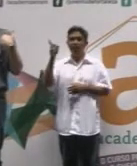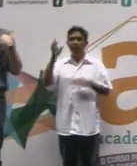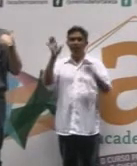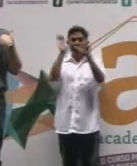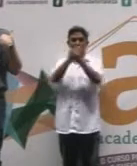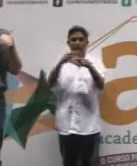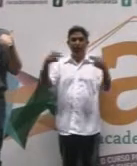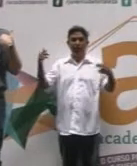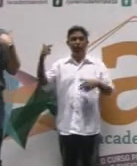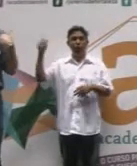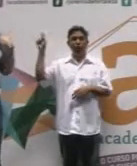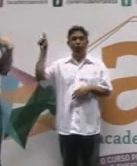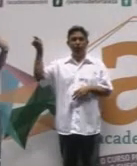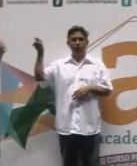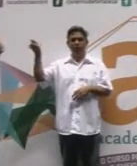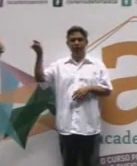animal